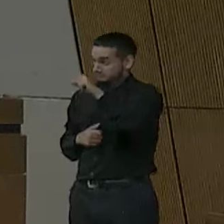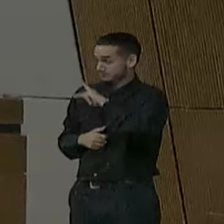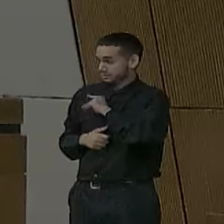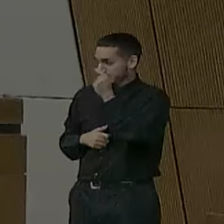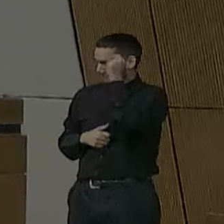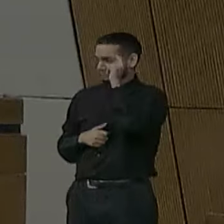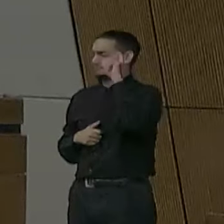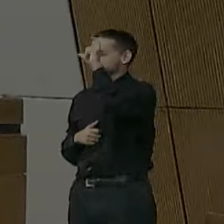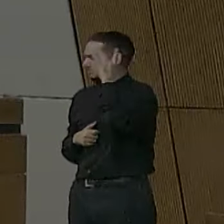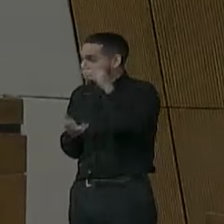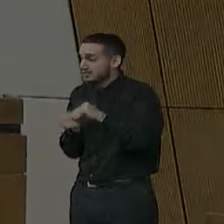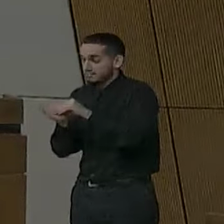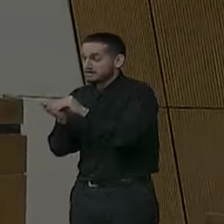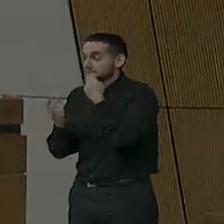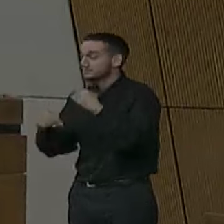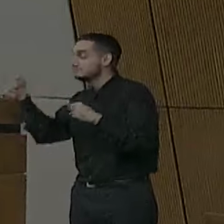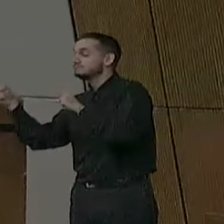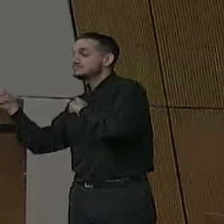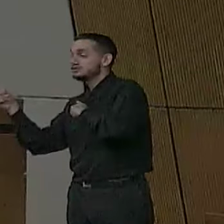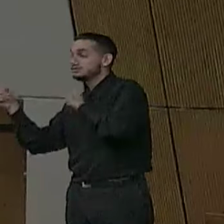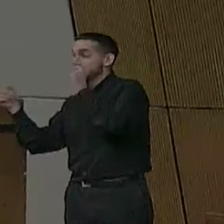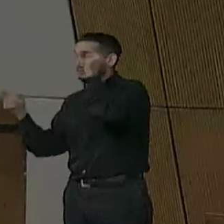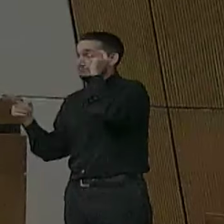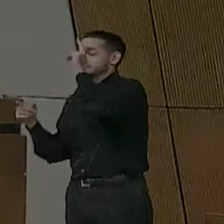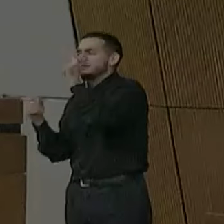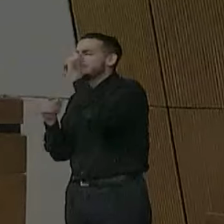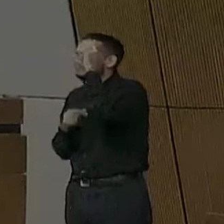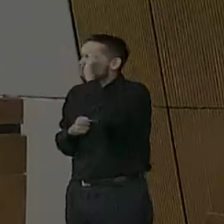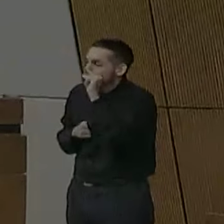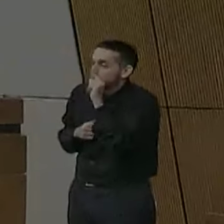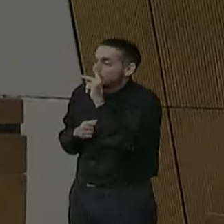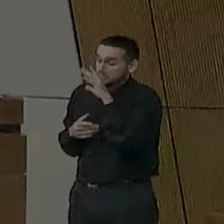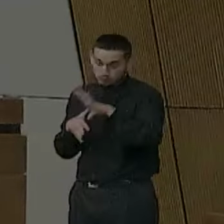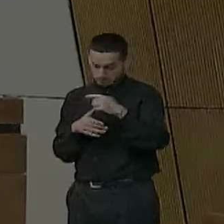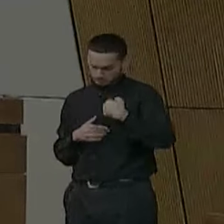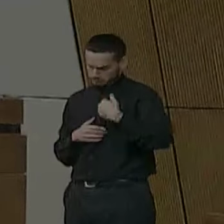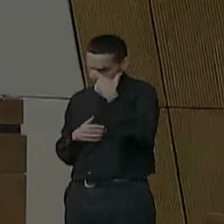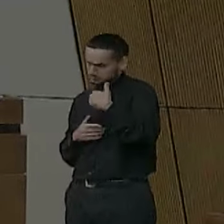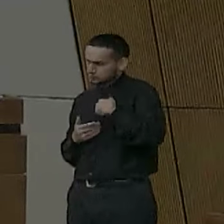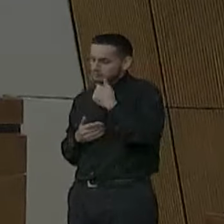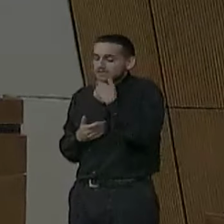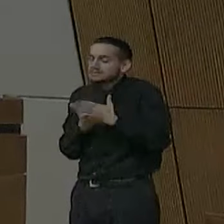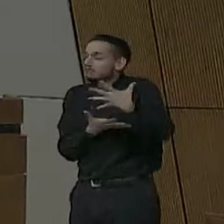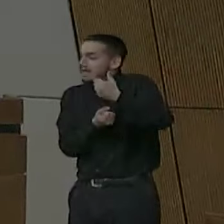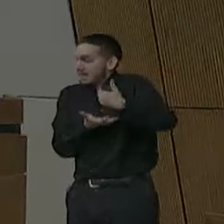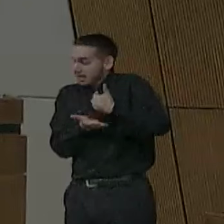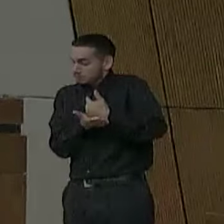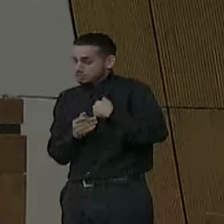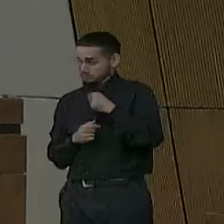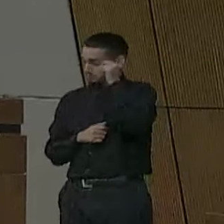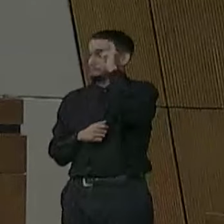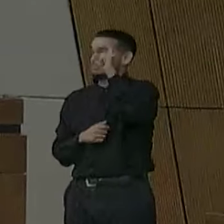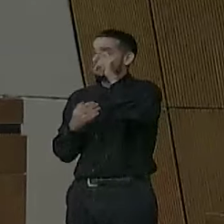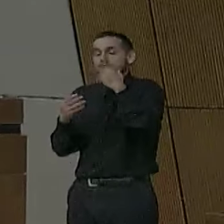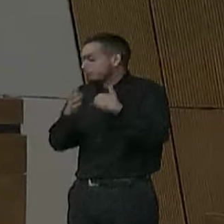ciertas cosas, pero como toda persona con discapacidad, y creo yo como todo en general, porque siempre todos necesitamos ayuda de todo el mundo, una